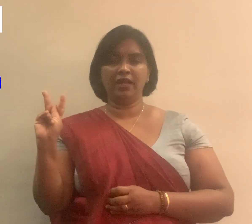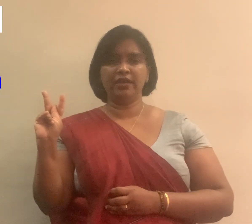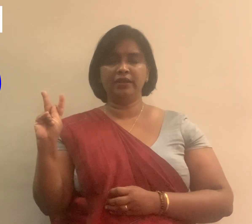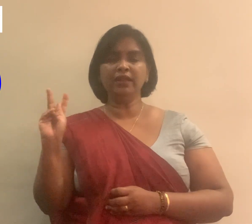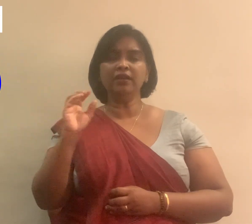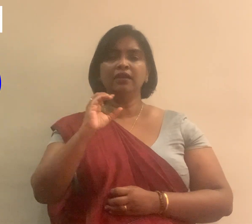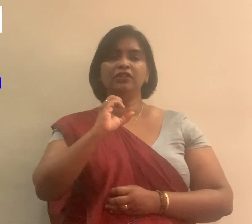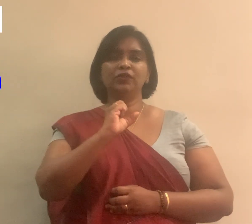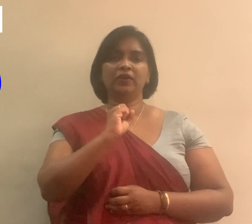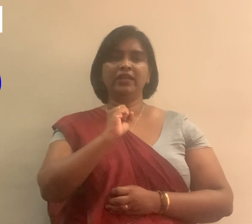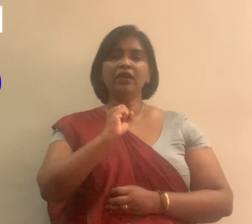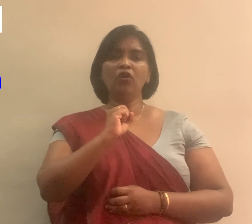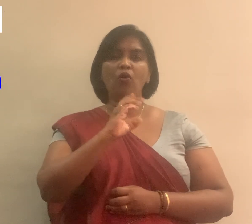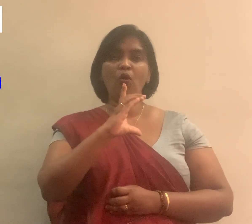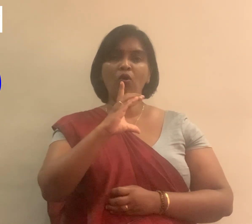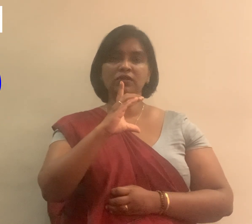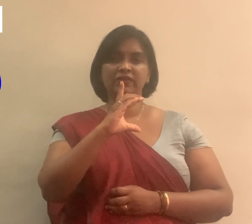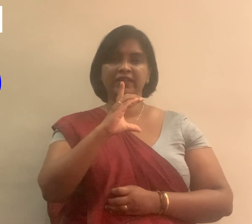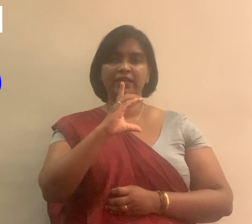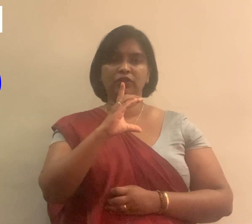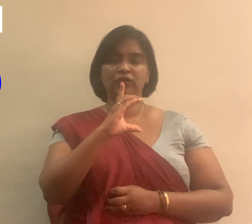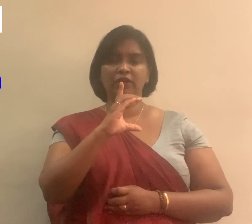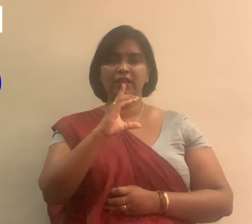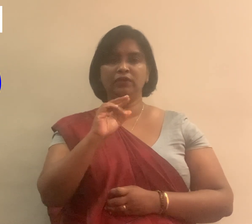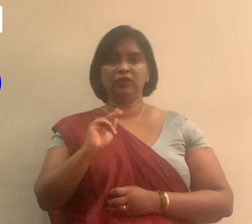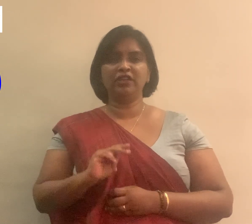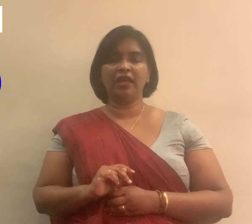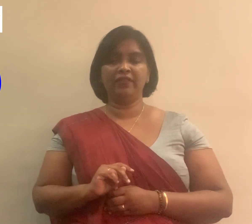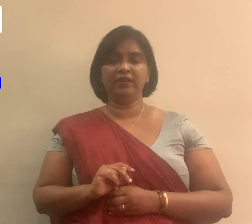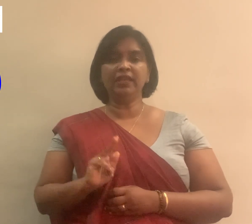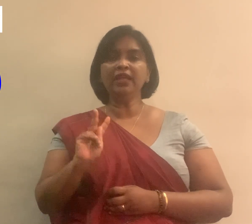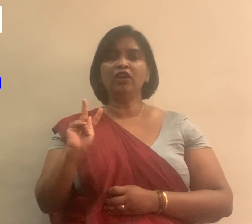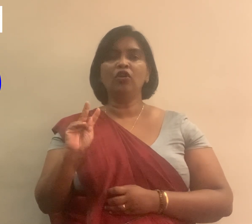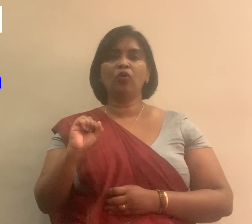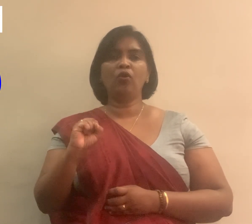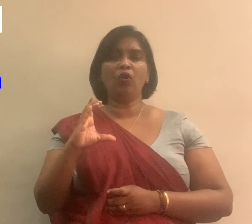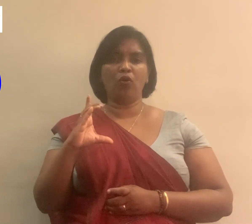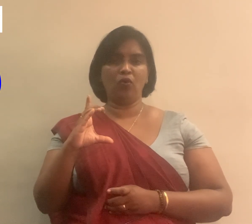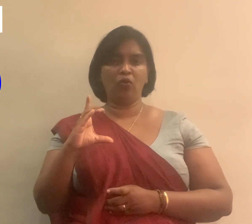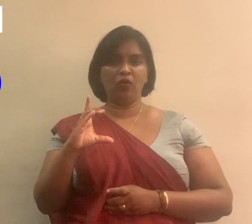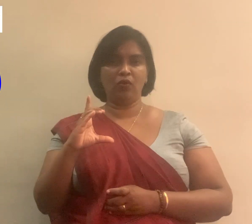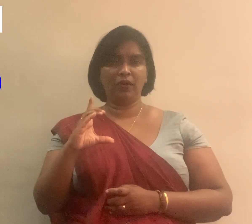අල්කයන්නට ස්වරය O ස්වරය එකතු වෙනවා. එතකොට හැදෙන්නේ කෝ.